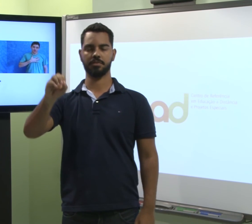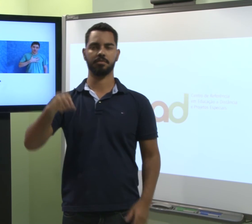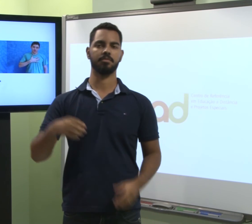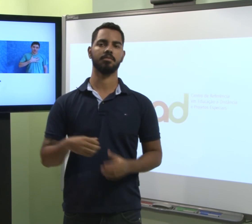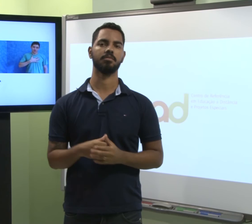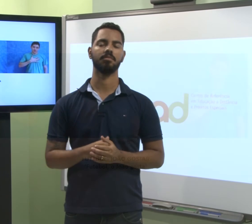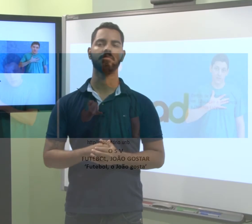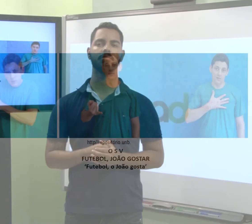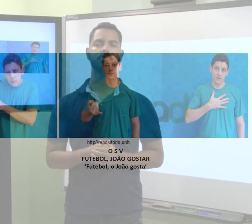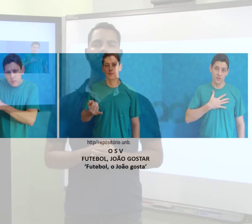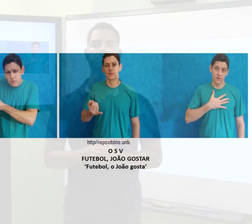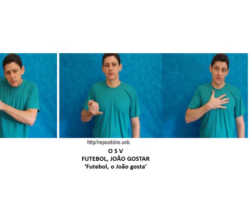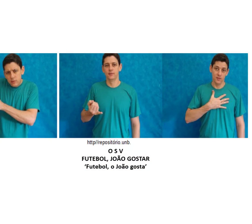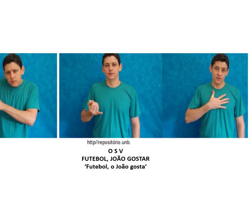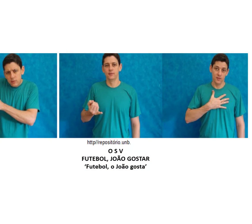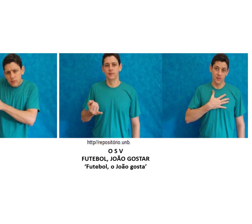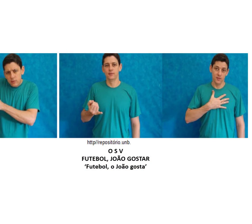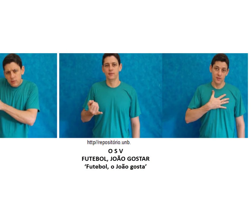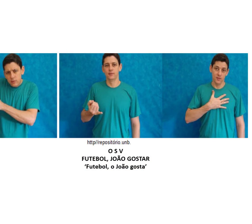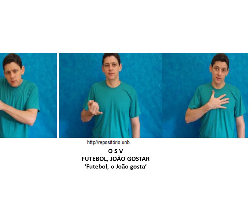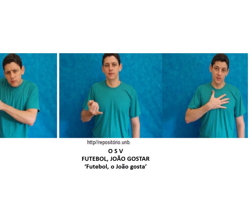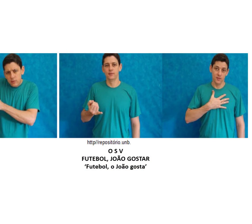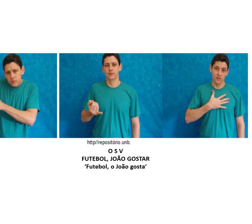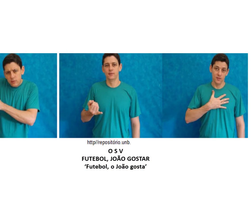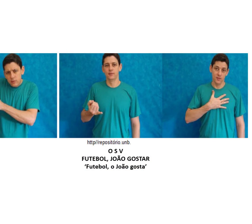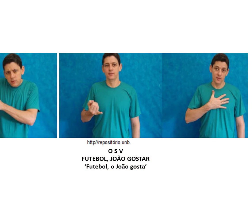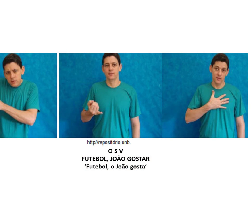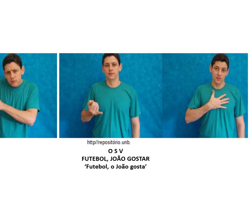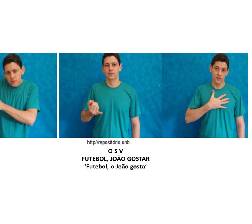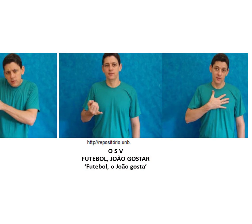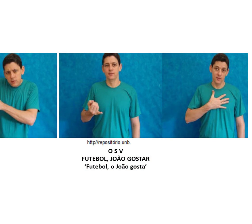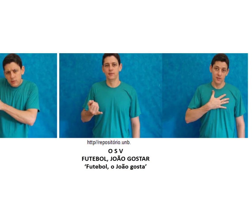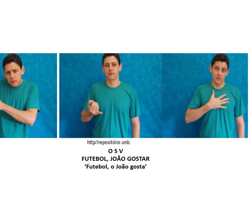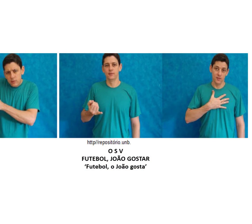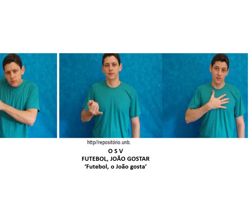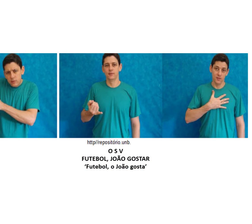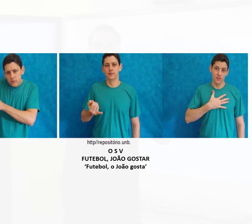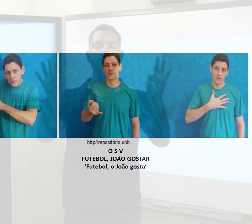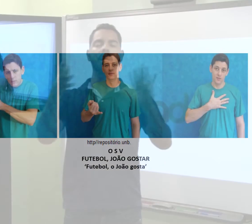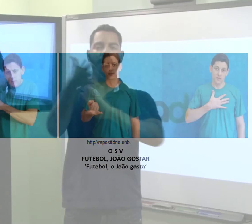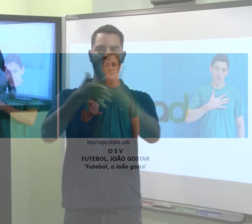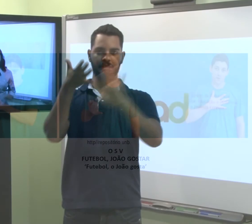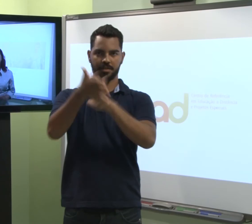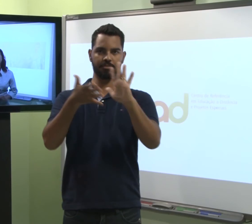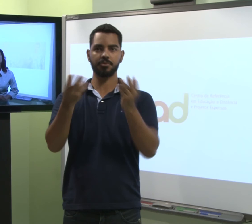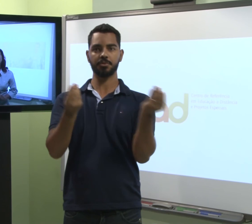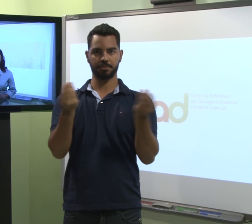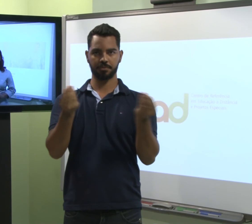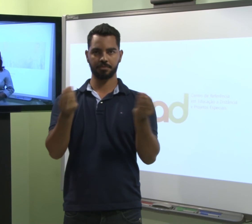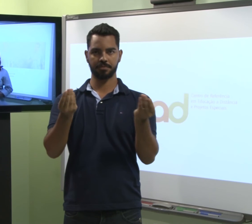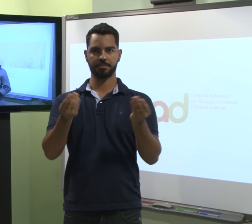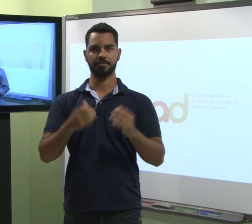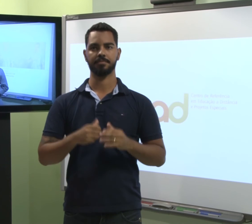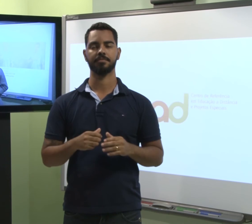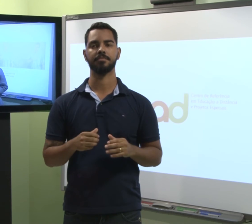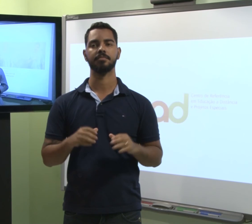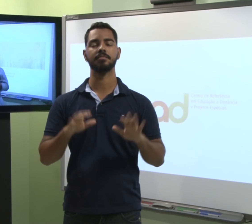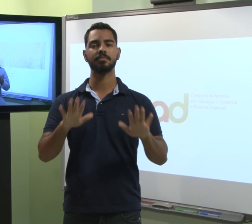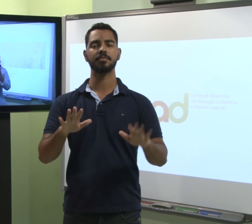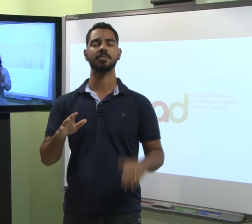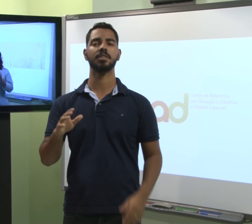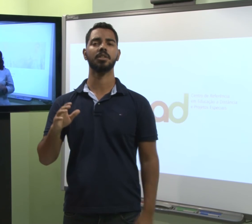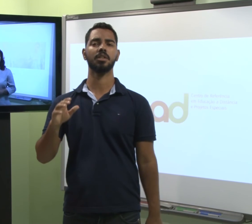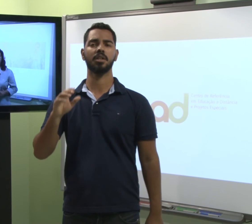Vamos ver agora um pouquinho da estrutura da sentença em Libras. Mas em Libras, embora Quadros e